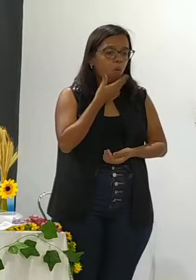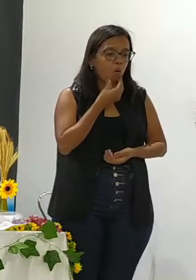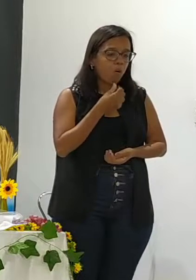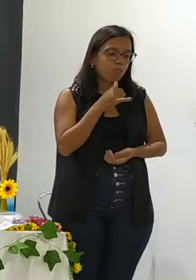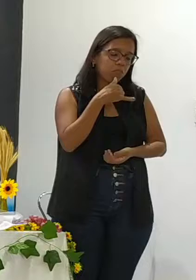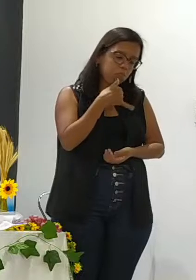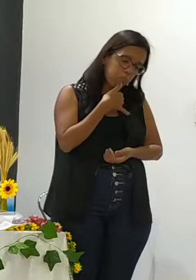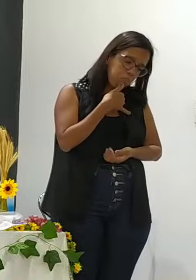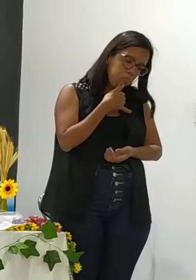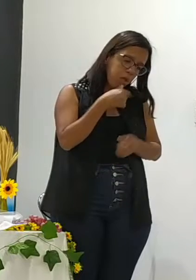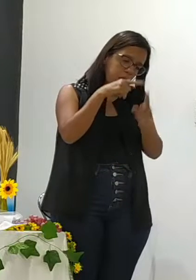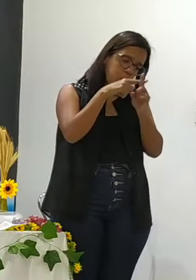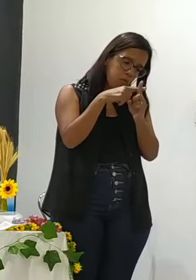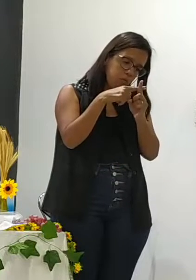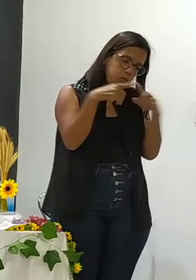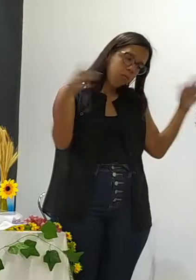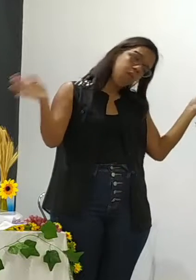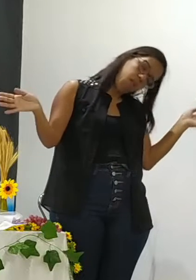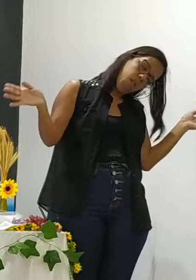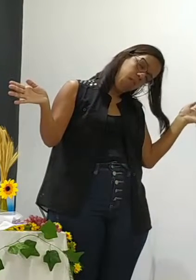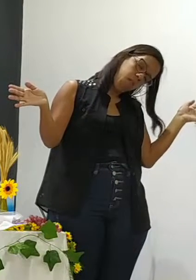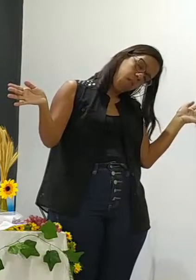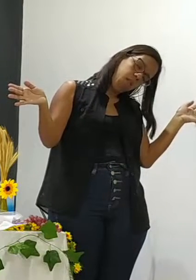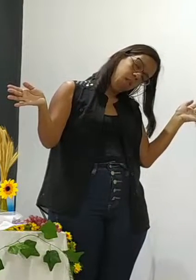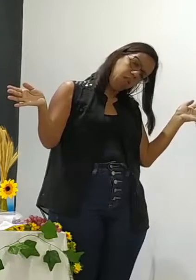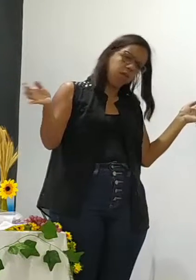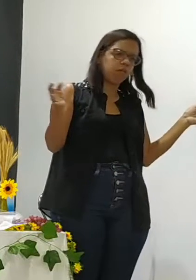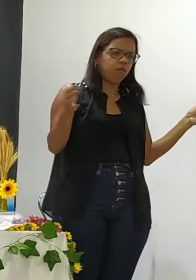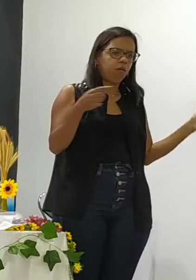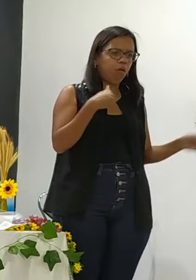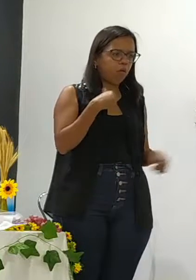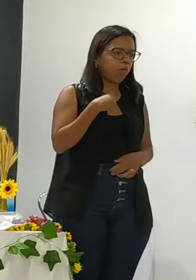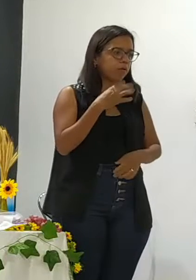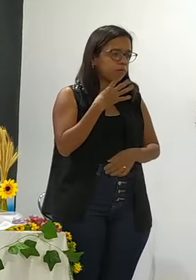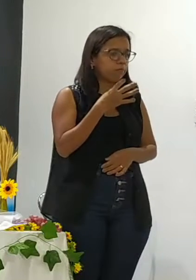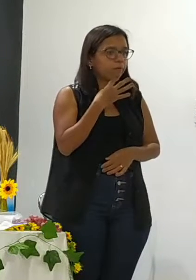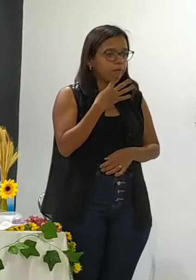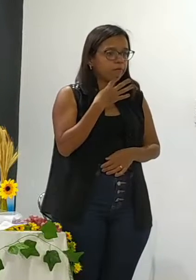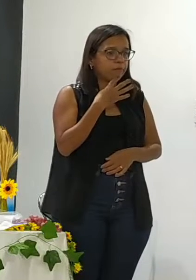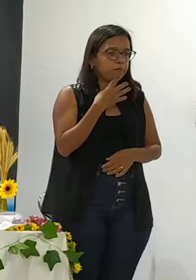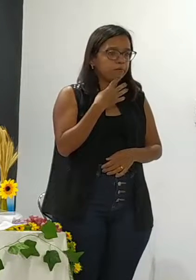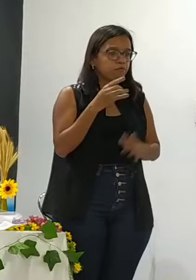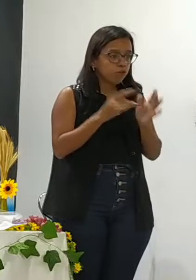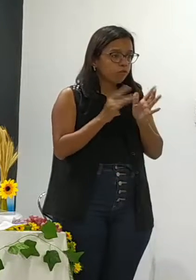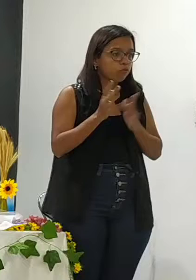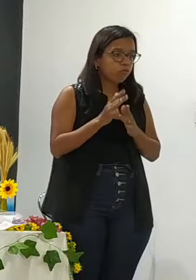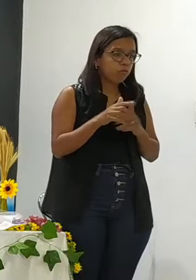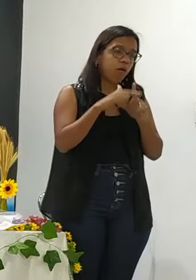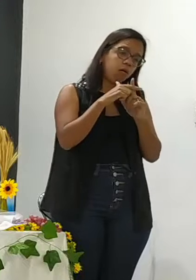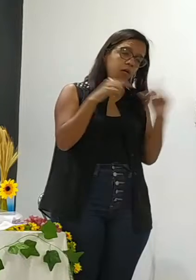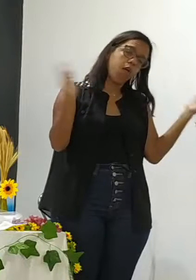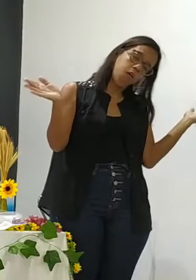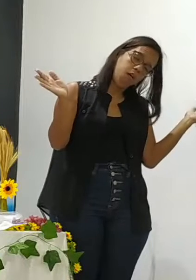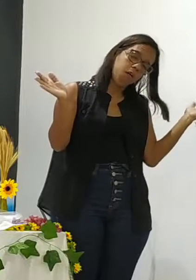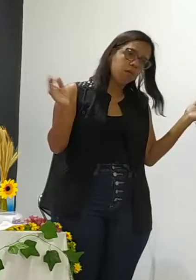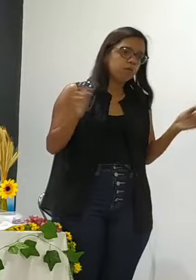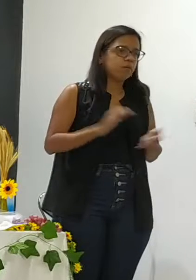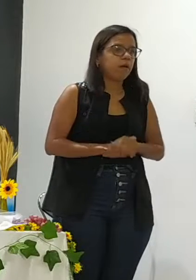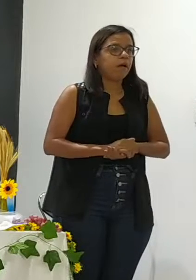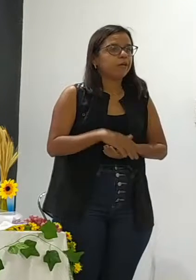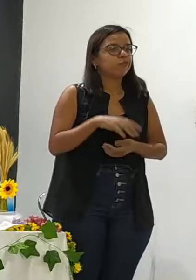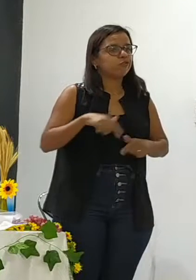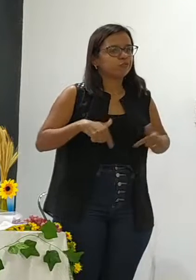cruz, caído lá sobre a cabeça. Era esse Jesus que eu conhecia. E eu tomei uma decisão